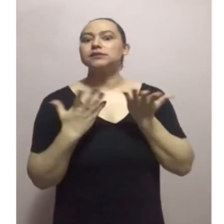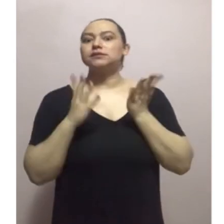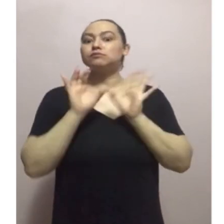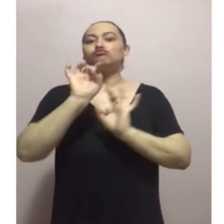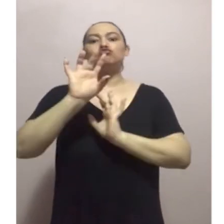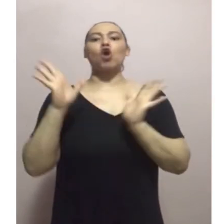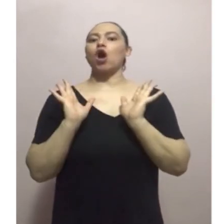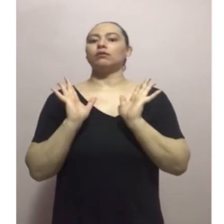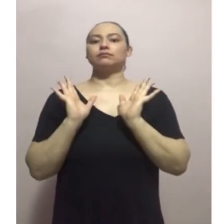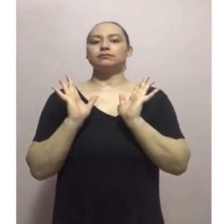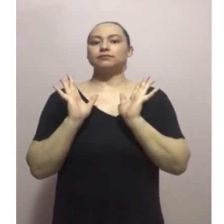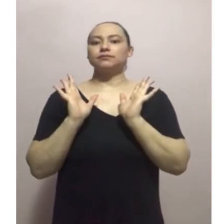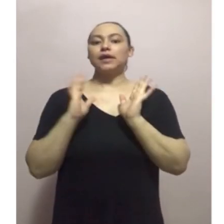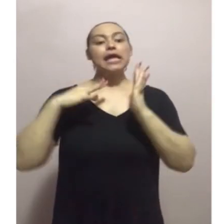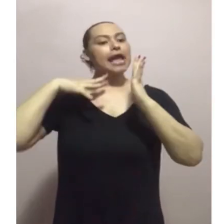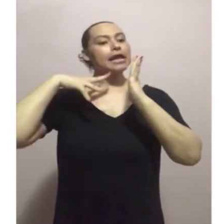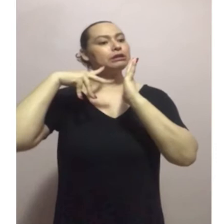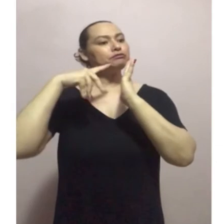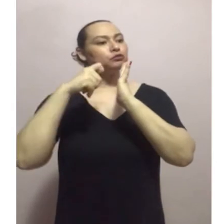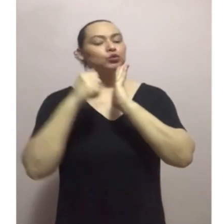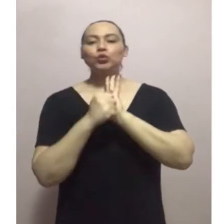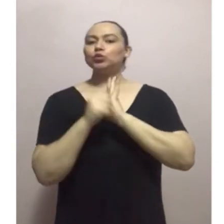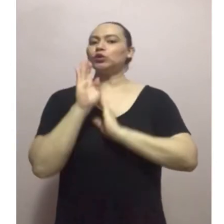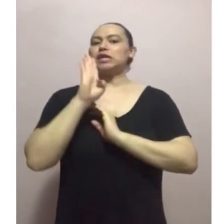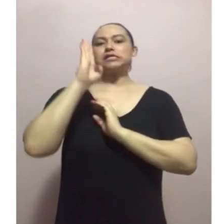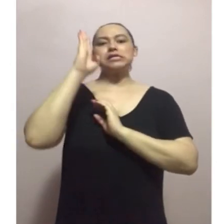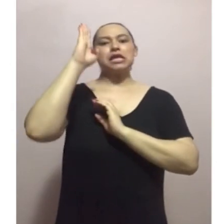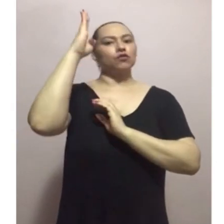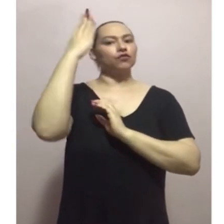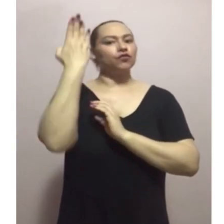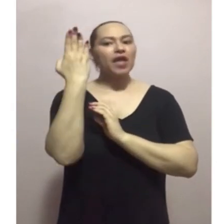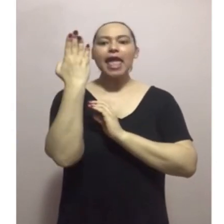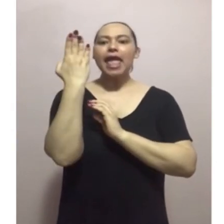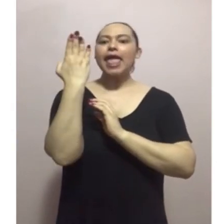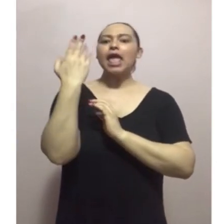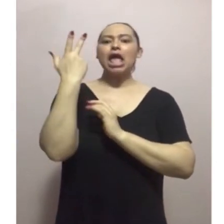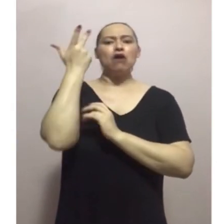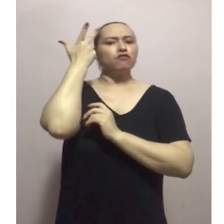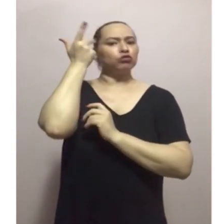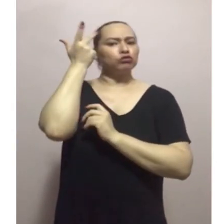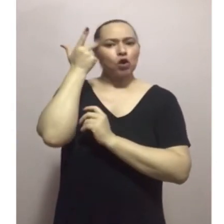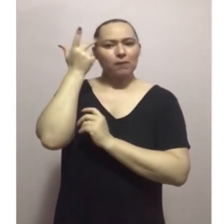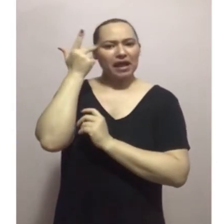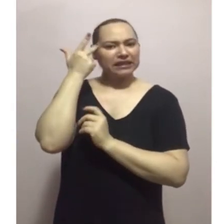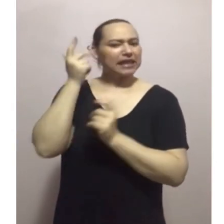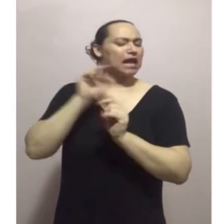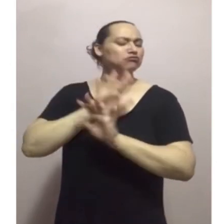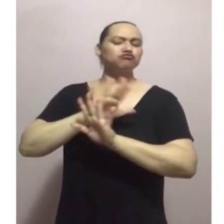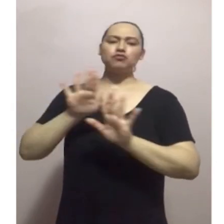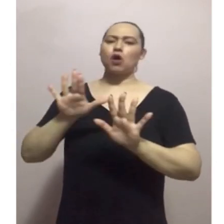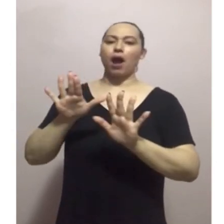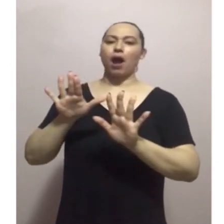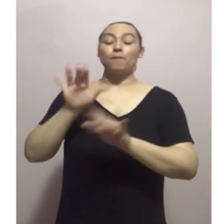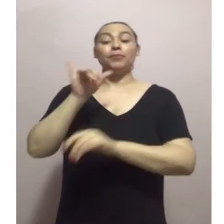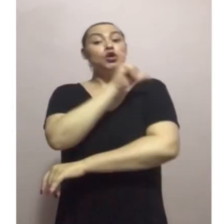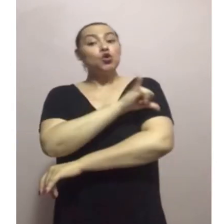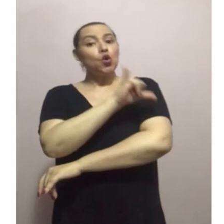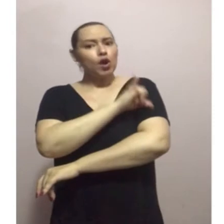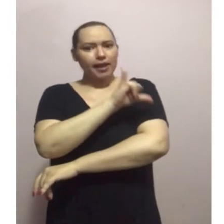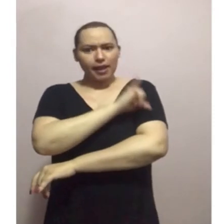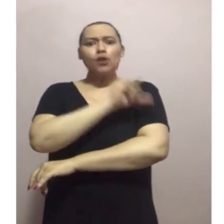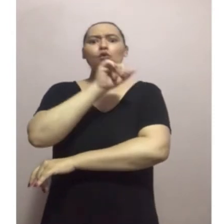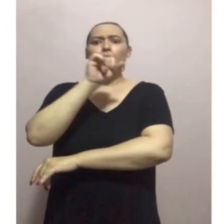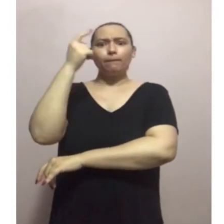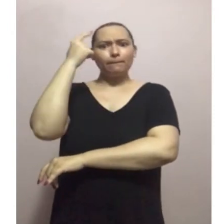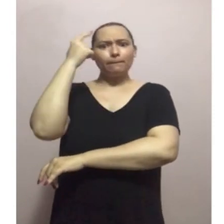3 meses e que tudo ia se resolver em 3 meses, né? No Rio de Janeiro era essa conversa.